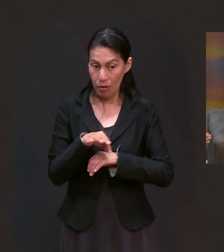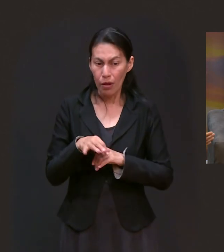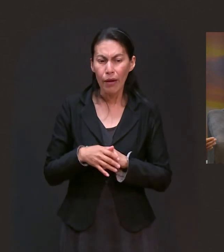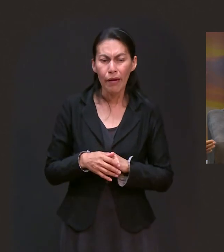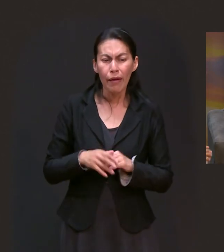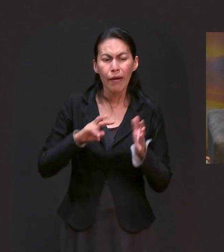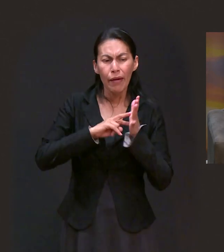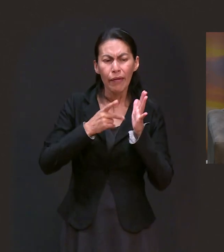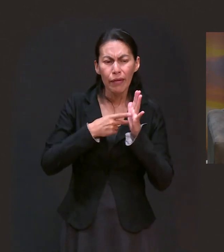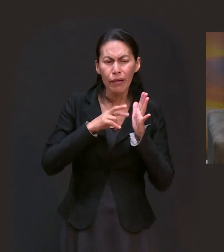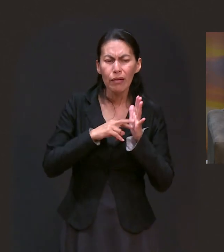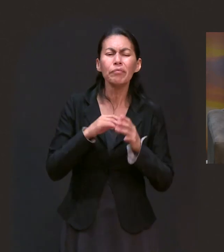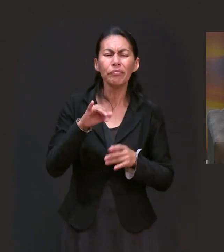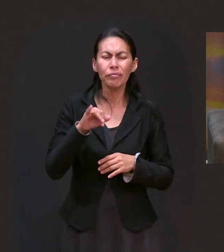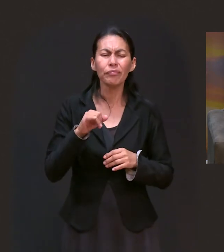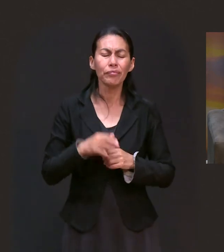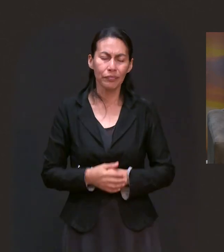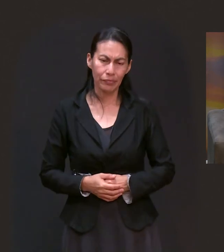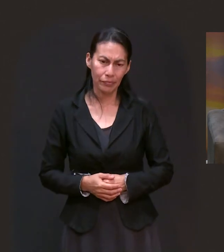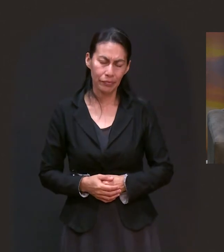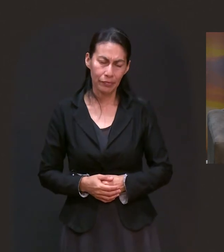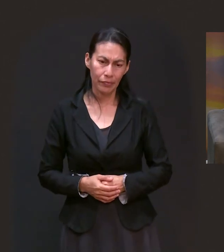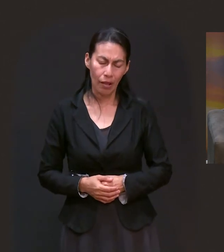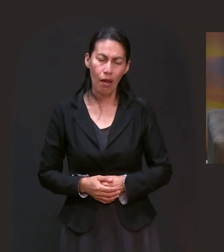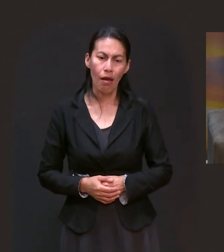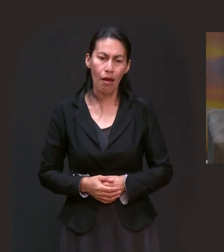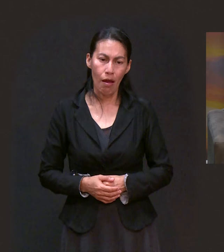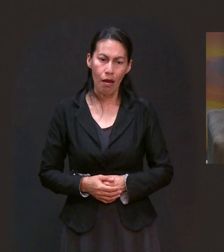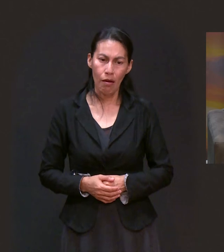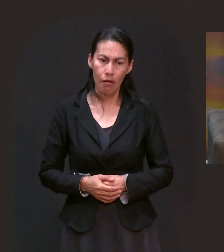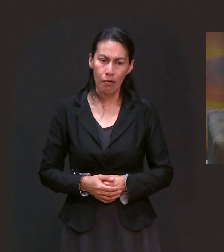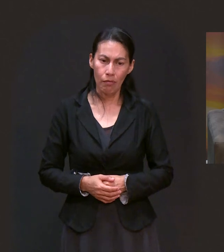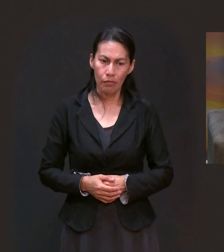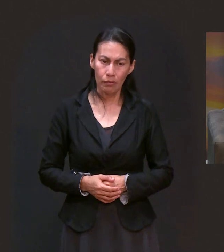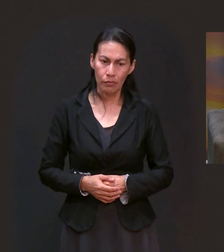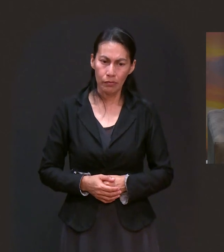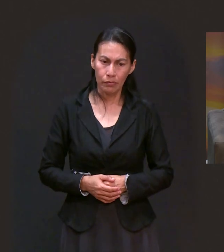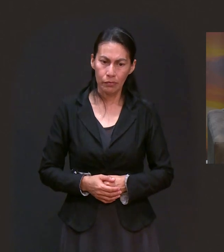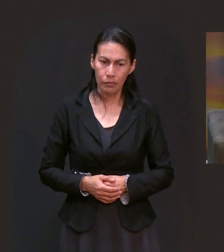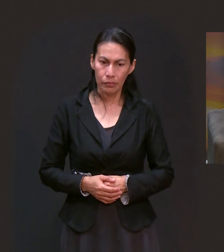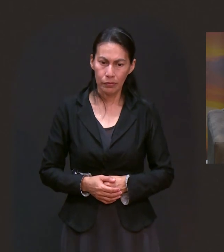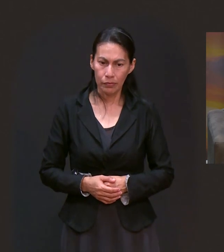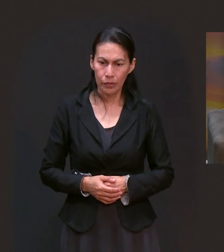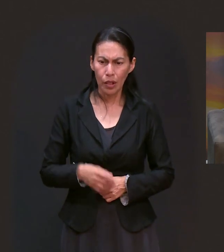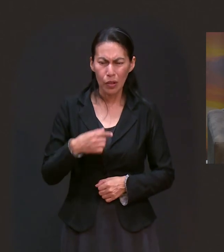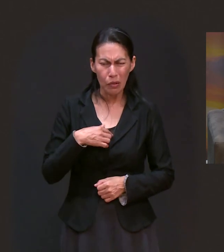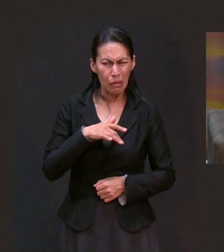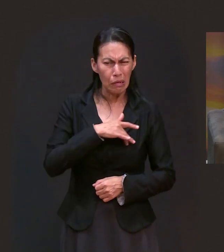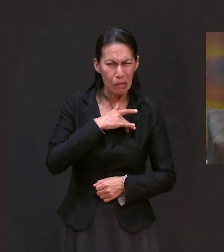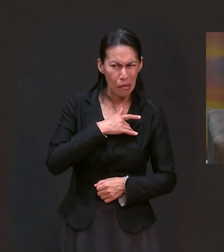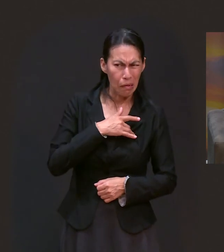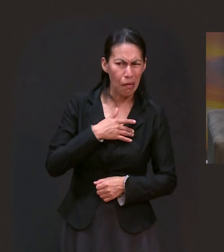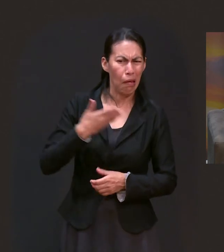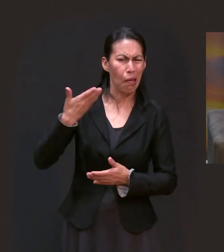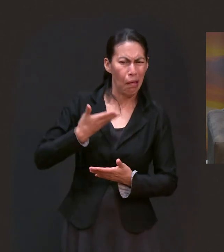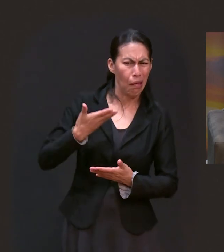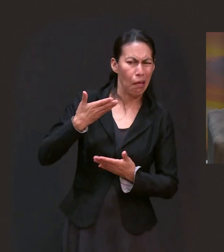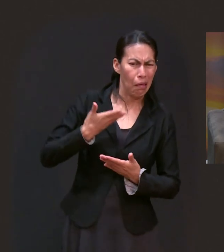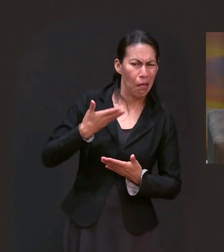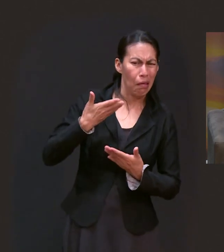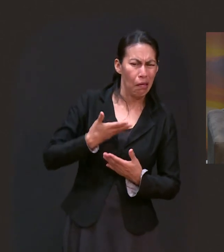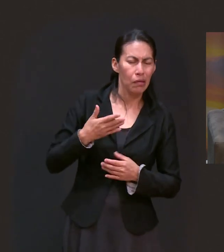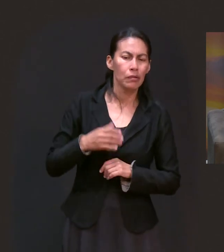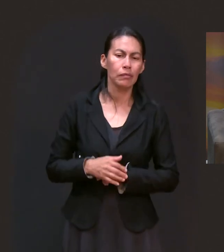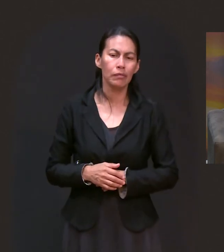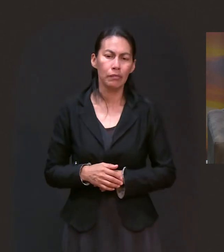tú eres y que me electrónico sí y entonces llegó el momento donde sí sentí como que siempre van